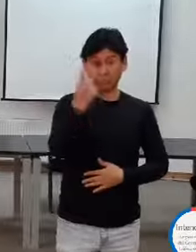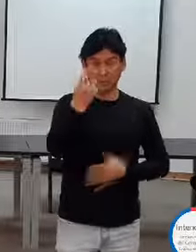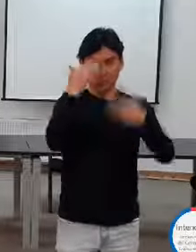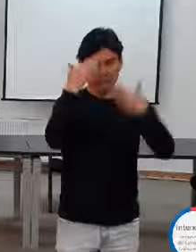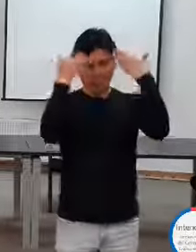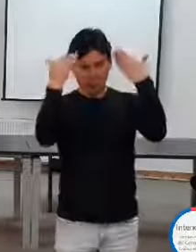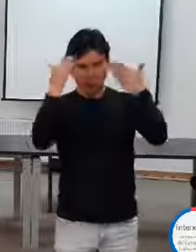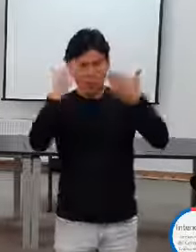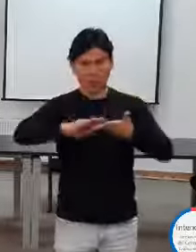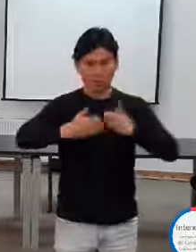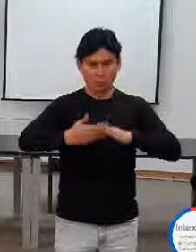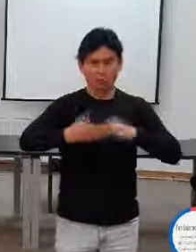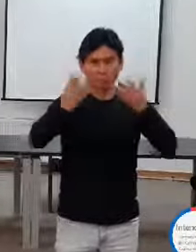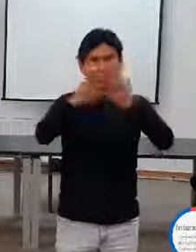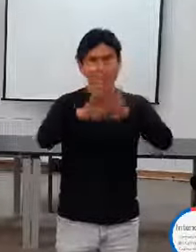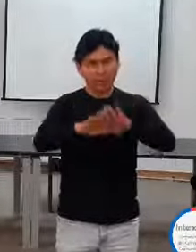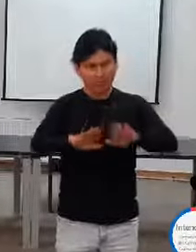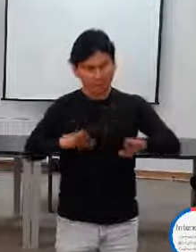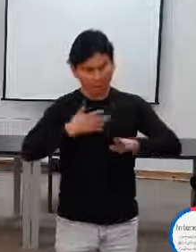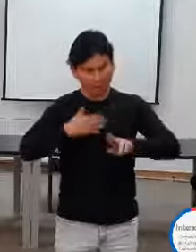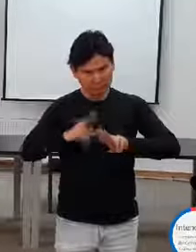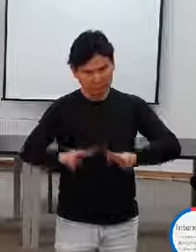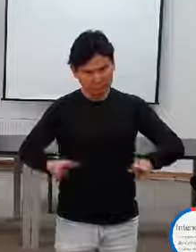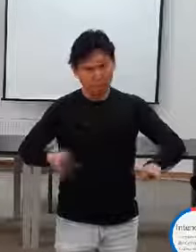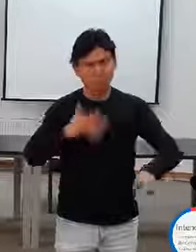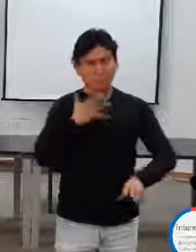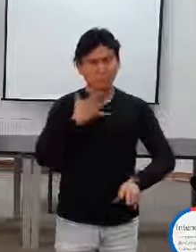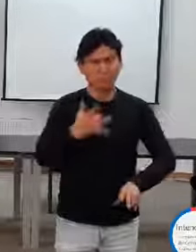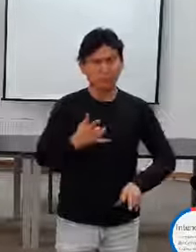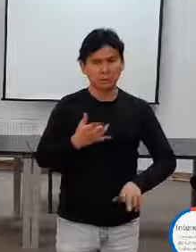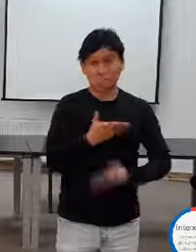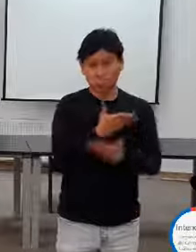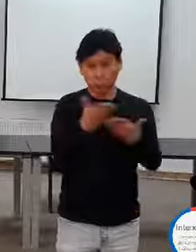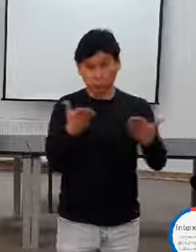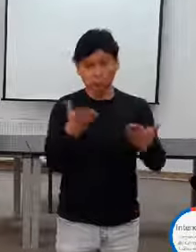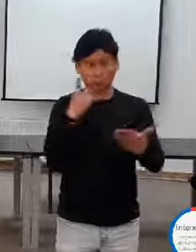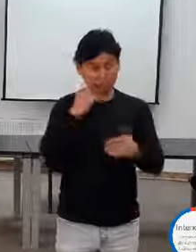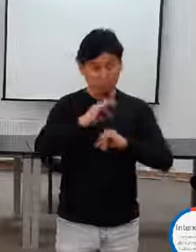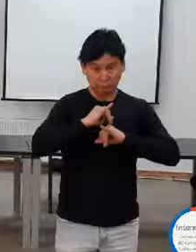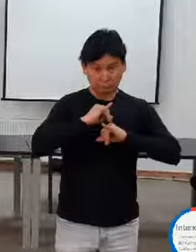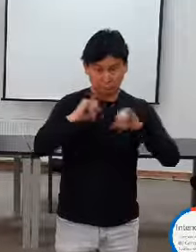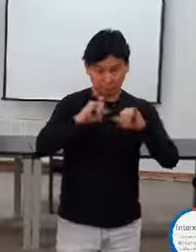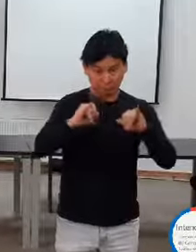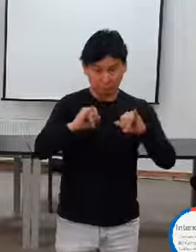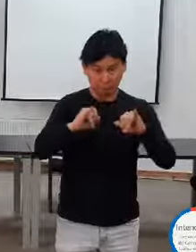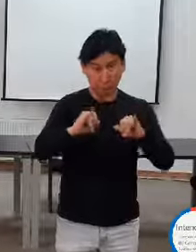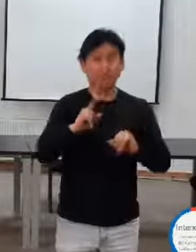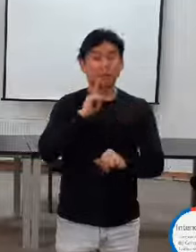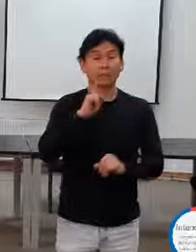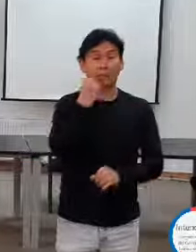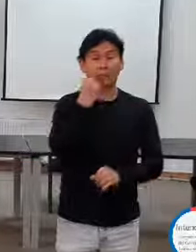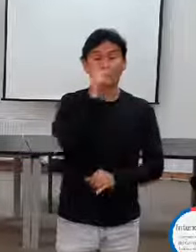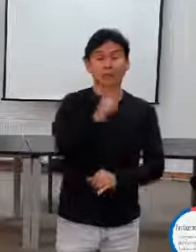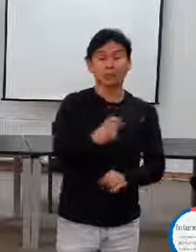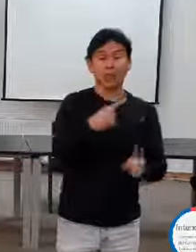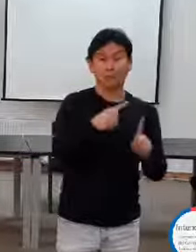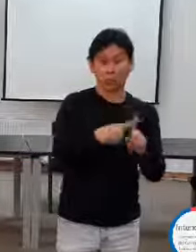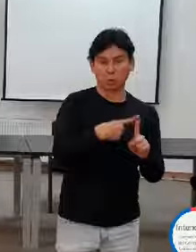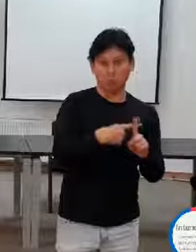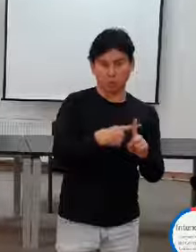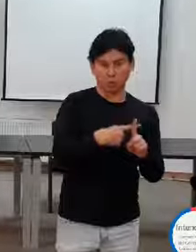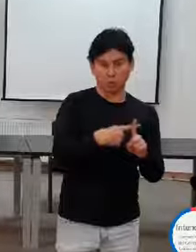dar un saludo a la comunidad, un mensaje de tranquilidad, dado que, como se manifestó anteriormente, tenemos un caso positivo